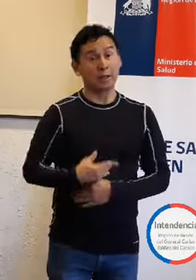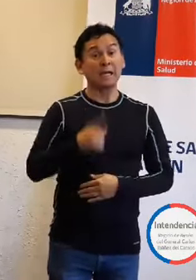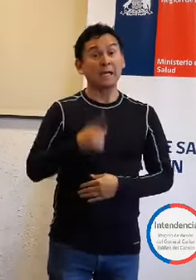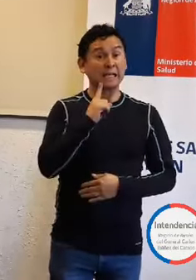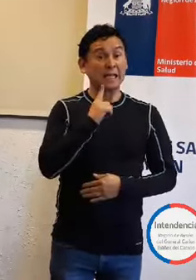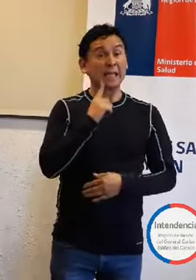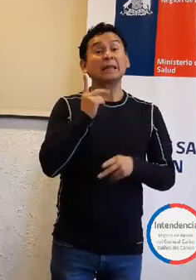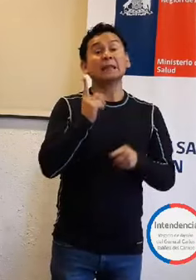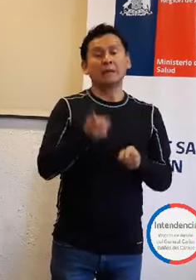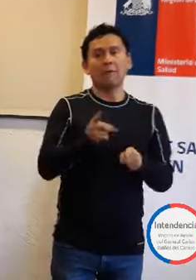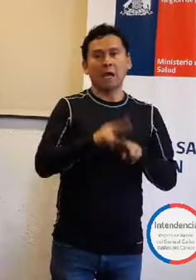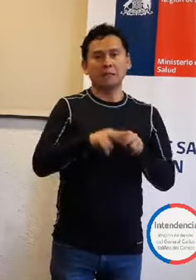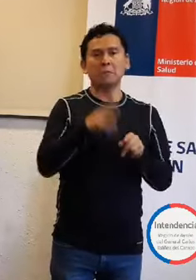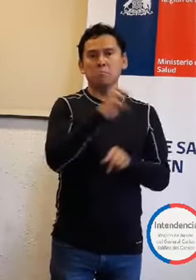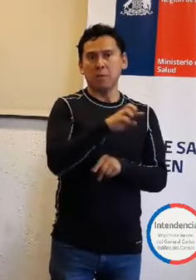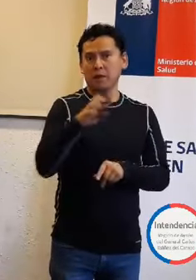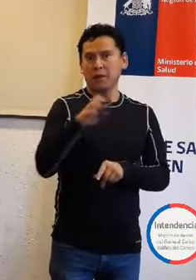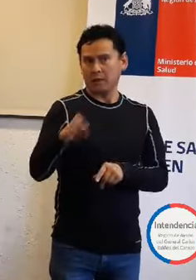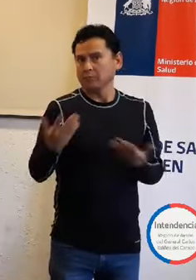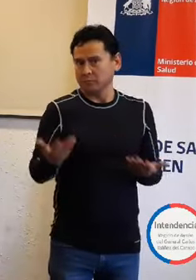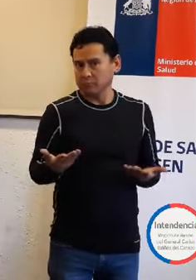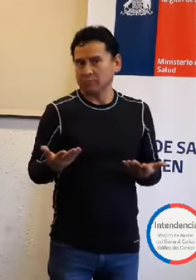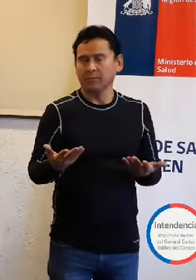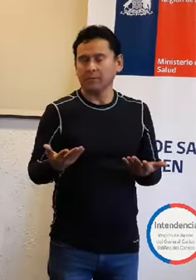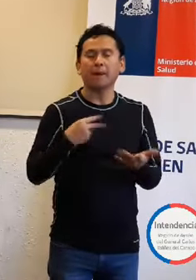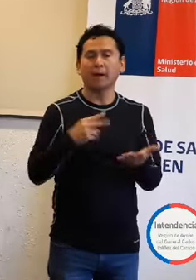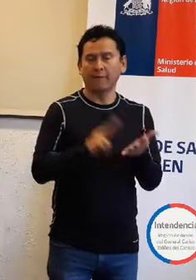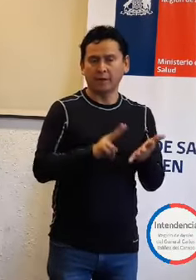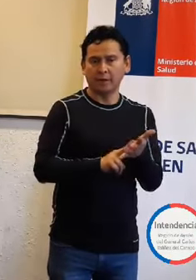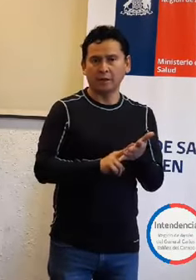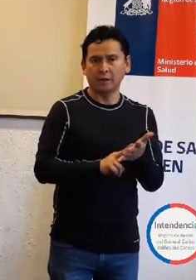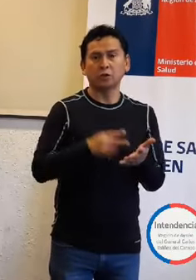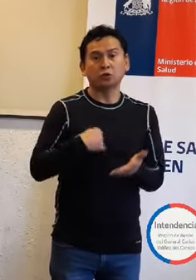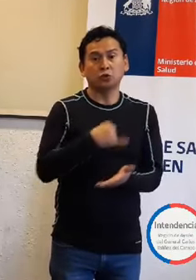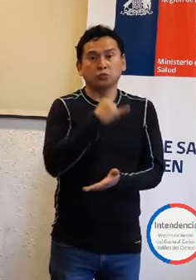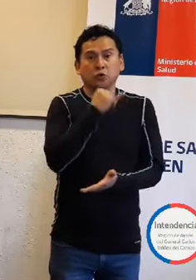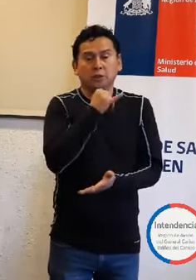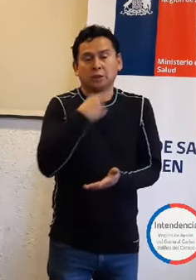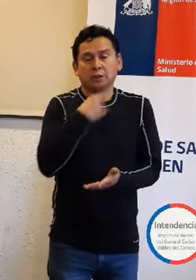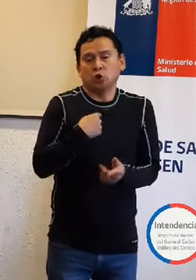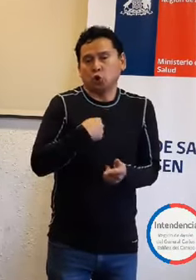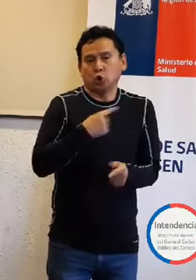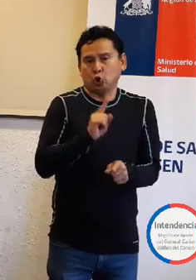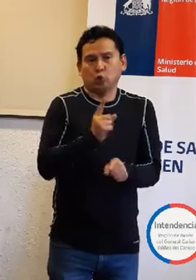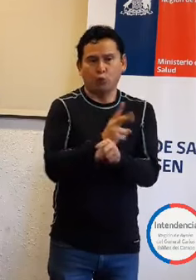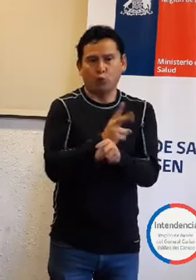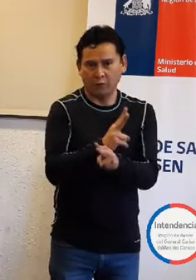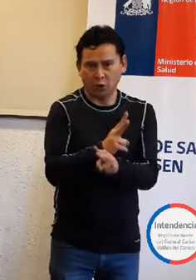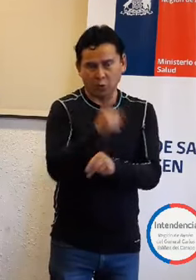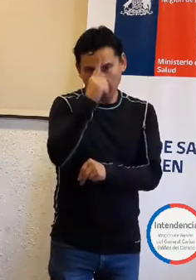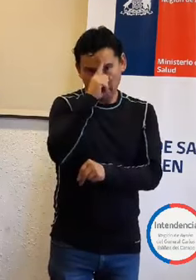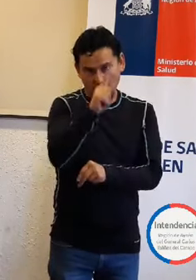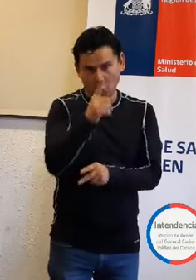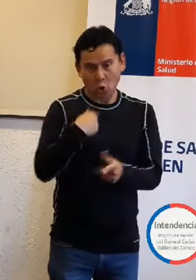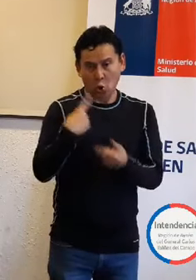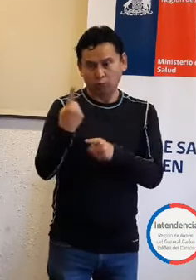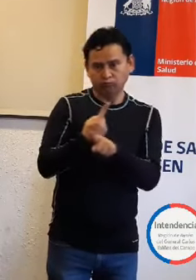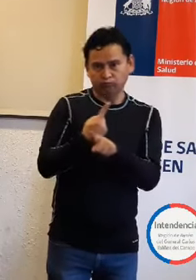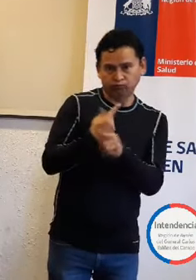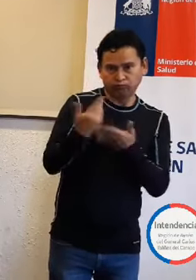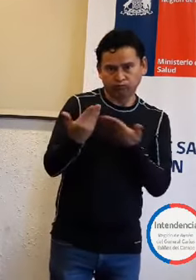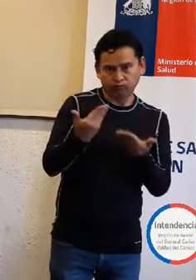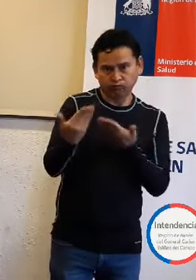hacer muchos apoderados muchos papás y mamás. La verdad es que yo no soy docente pero de acuerdo a las conversaciones